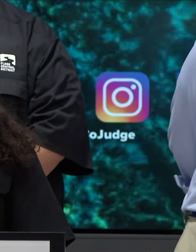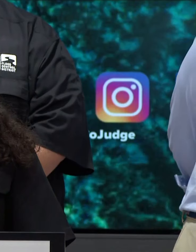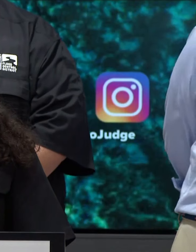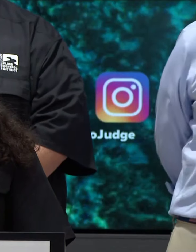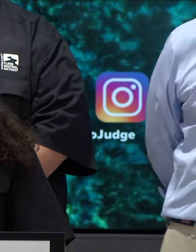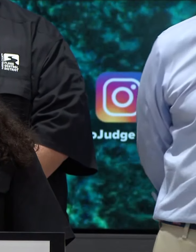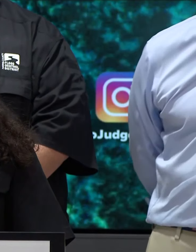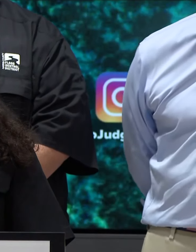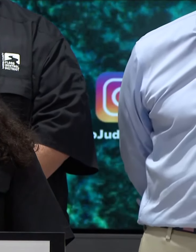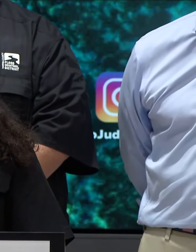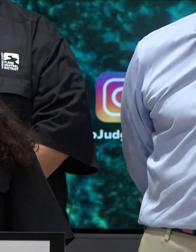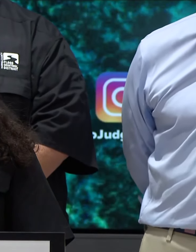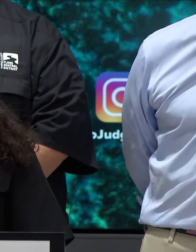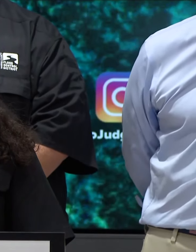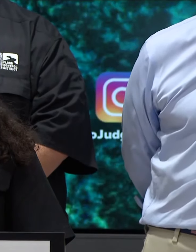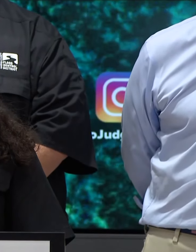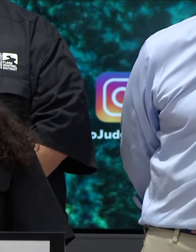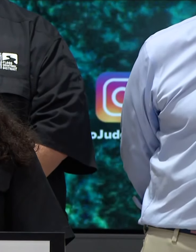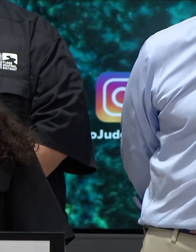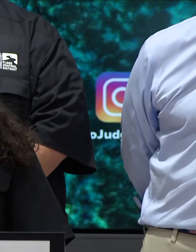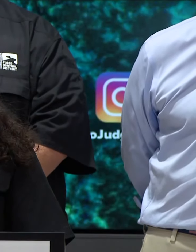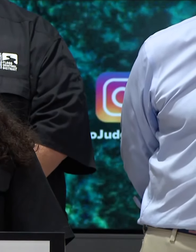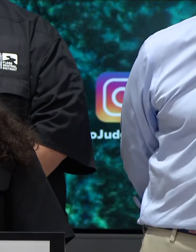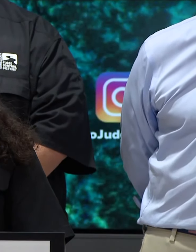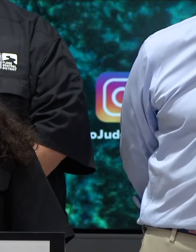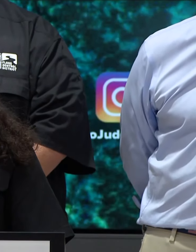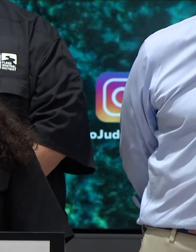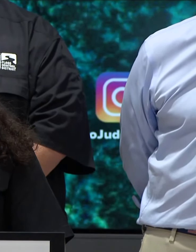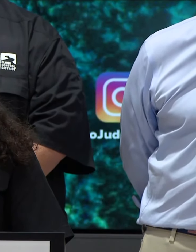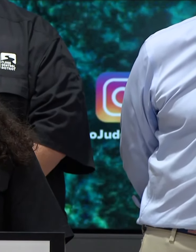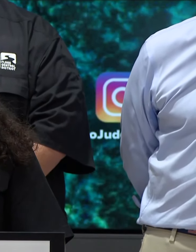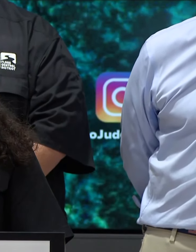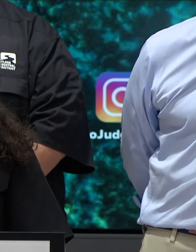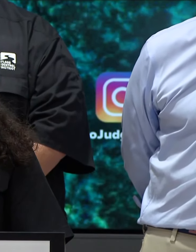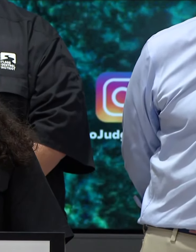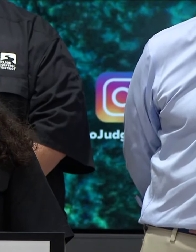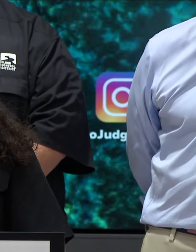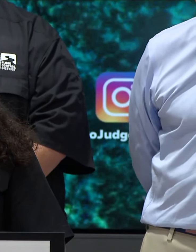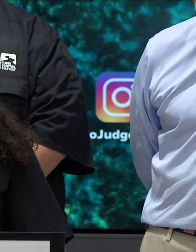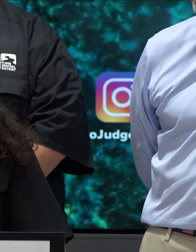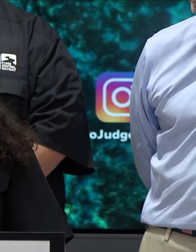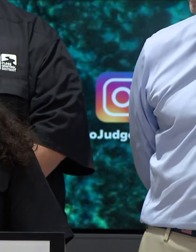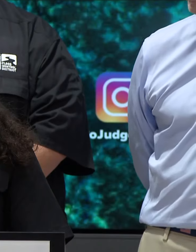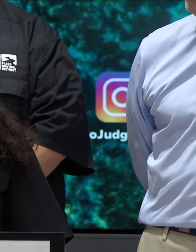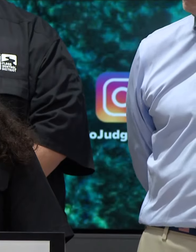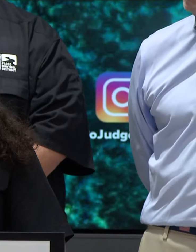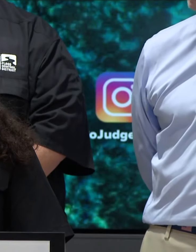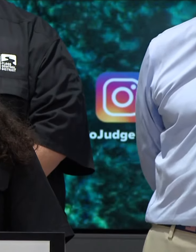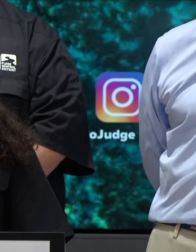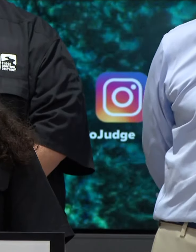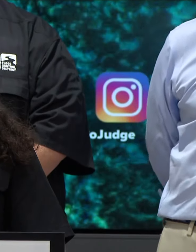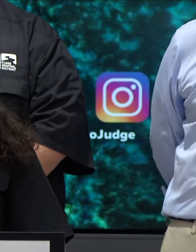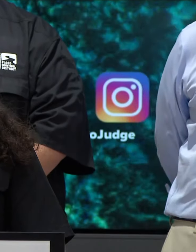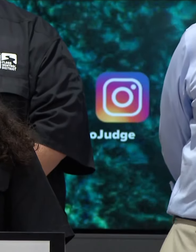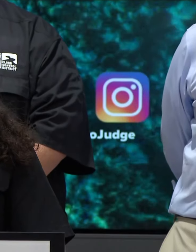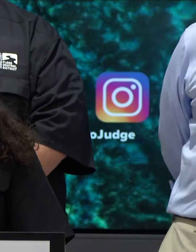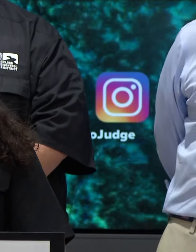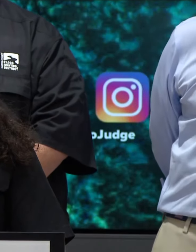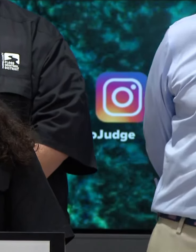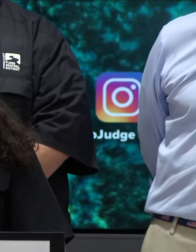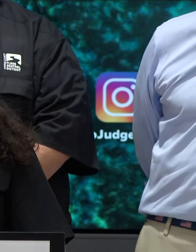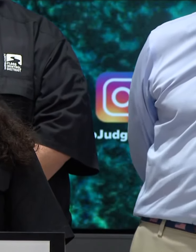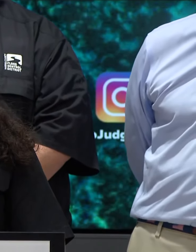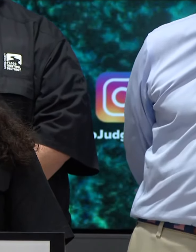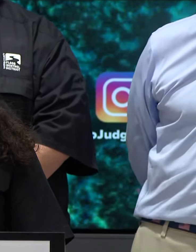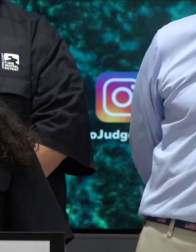si algo así volviera a suceder antes de que se termine de arreglar todos los postes de luz. También significa que las